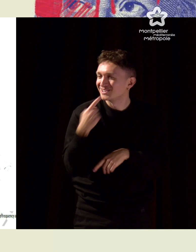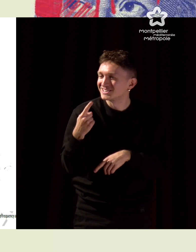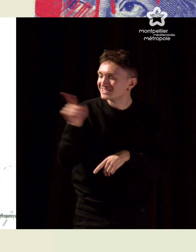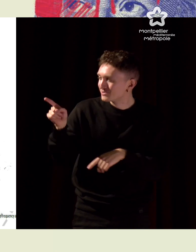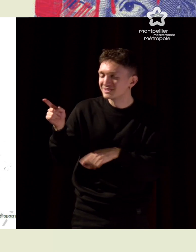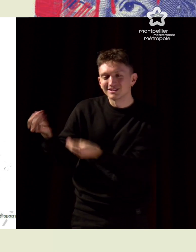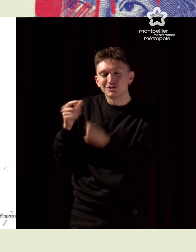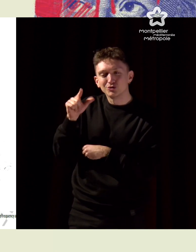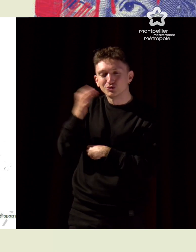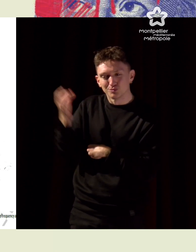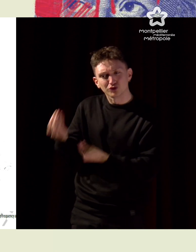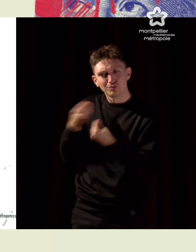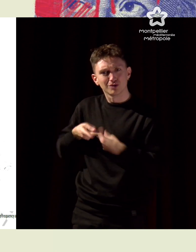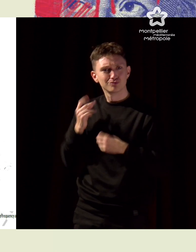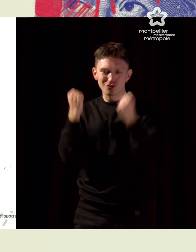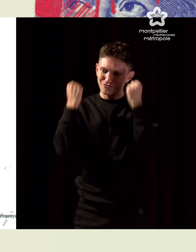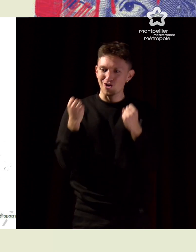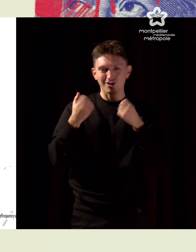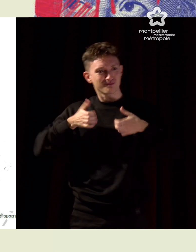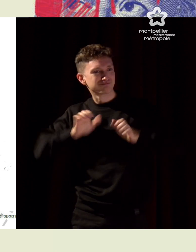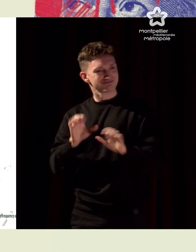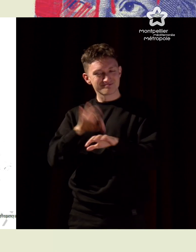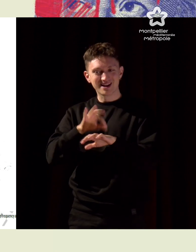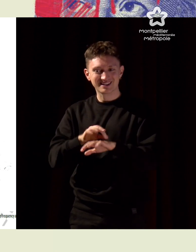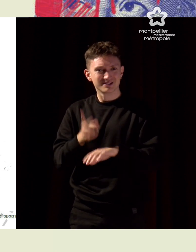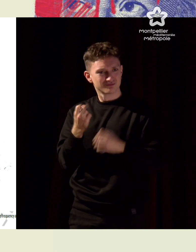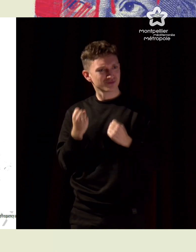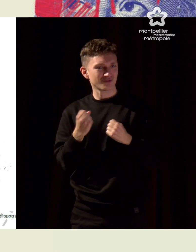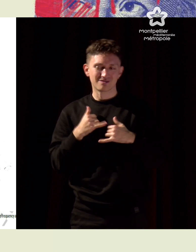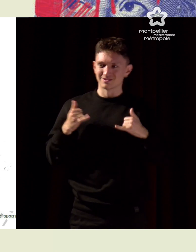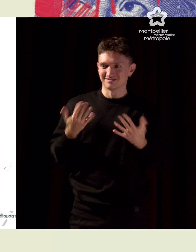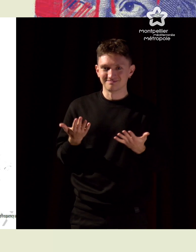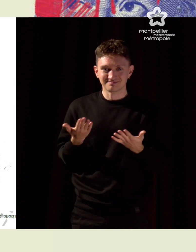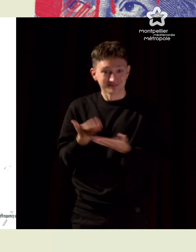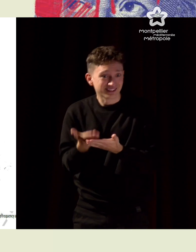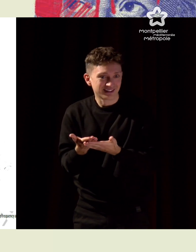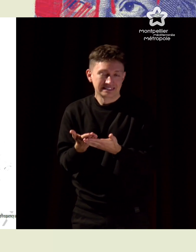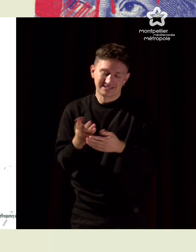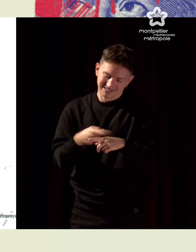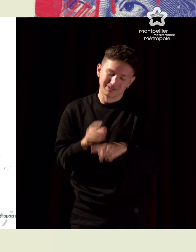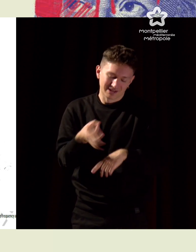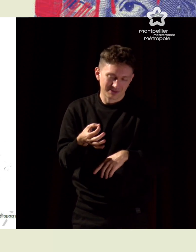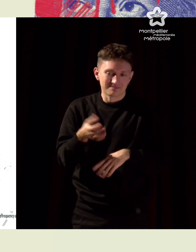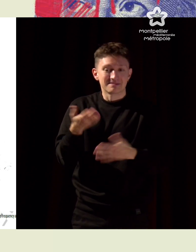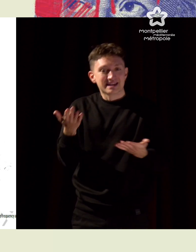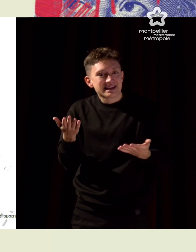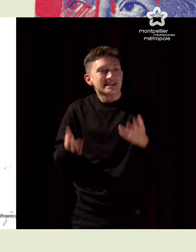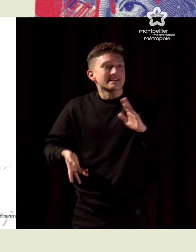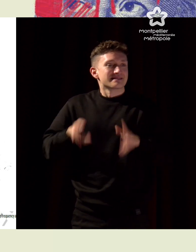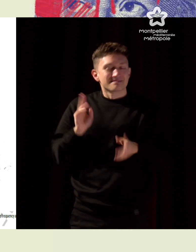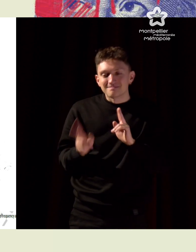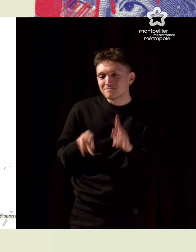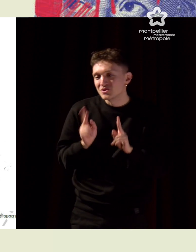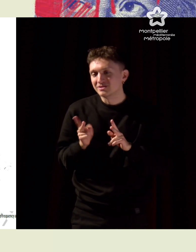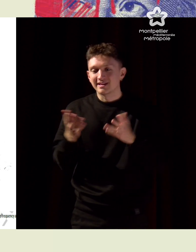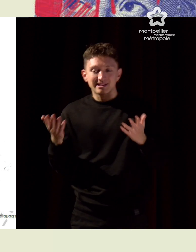qu'en général, on récupérait les bouts d'ADN de Néandertal qui étaient intéressants pour s'adapter. Mais en fait, c'est peut-être que,